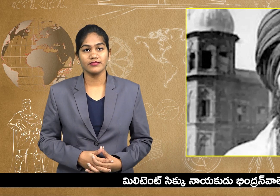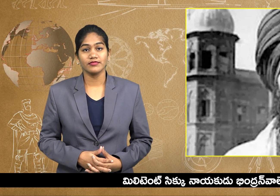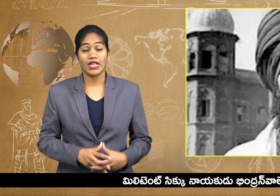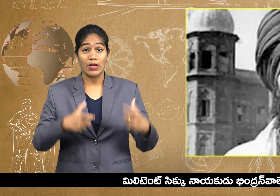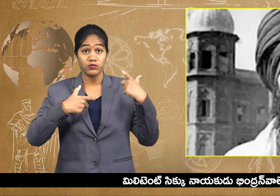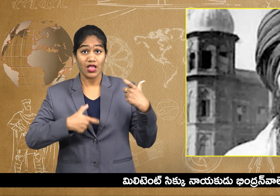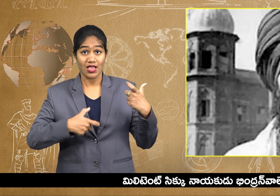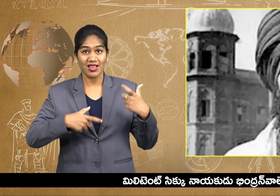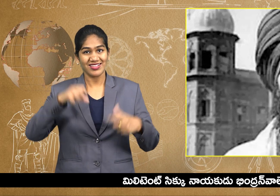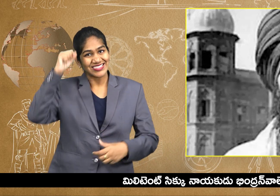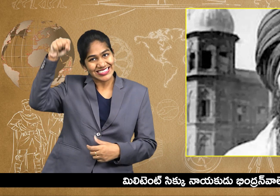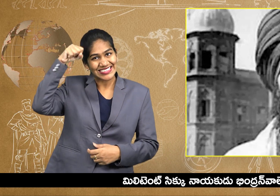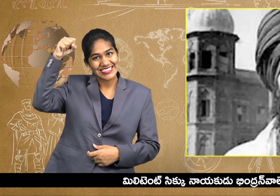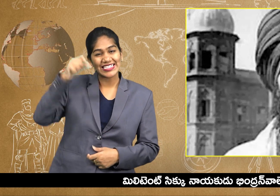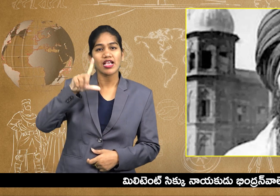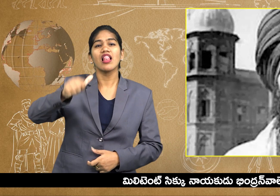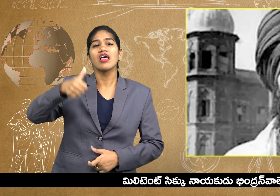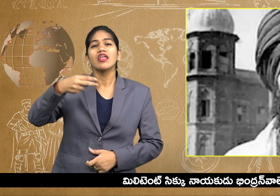మిలిటెంట్ సిక్కు నాయకుడు భింద్రన్వాలే